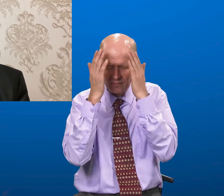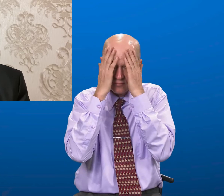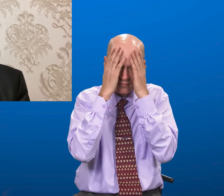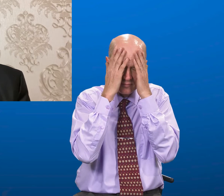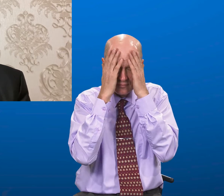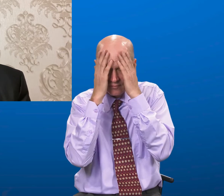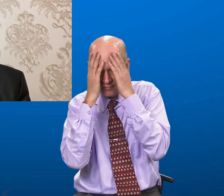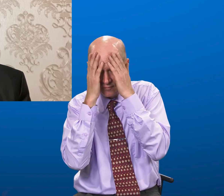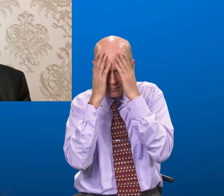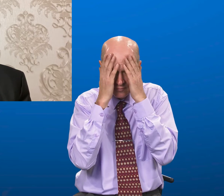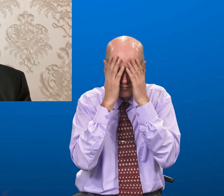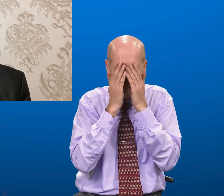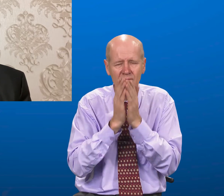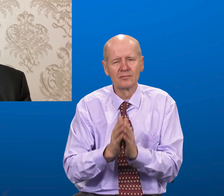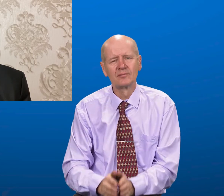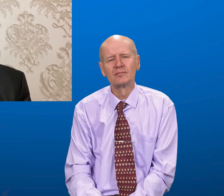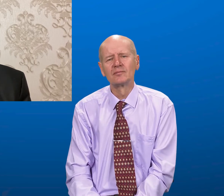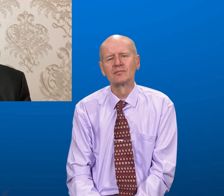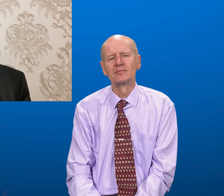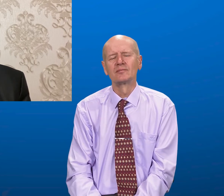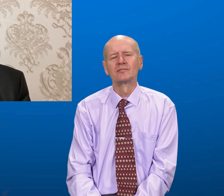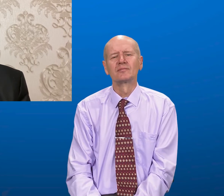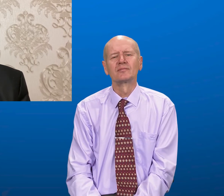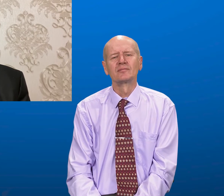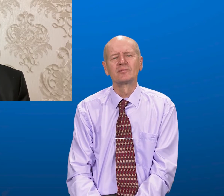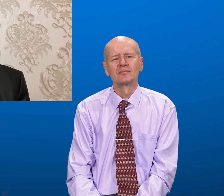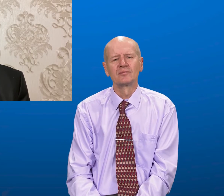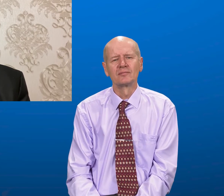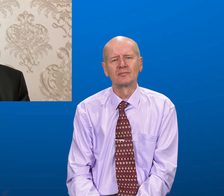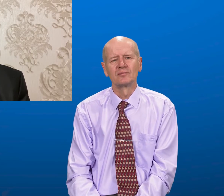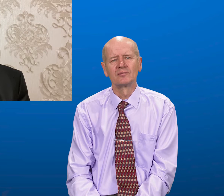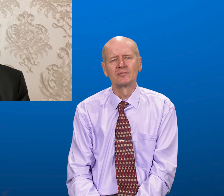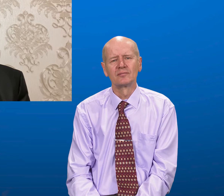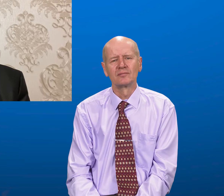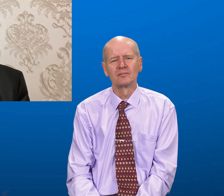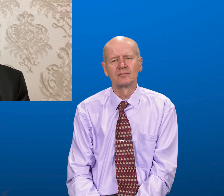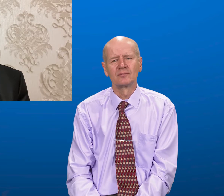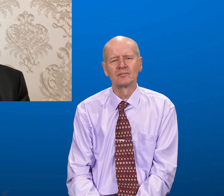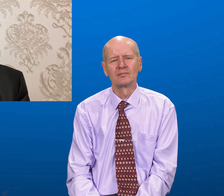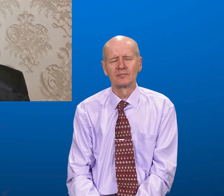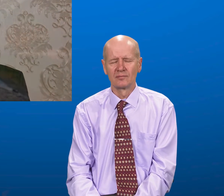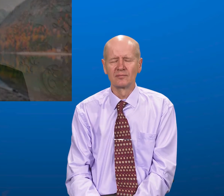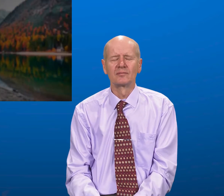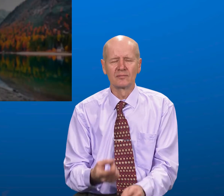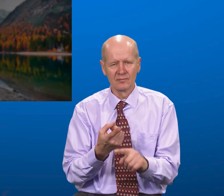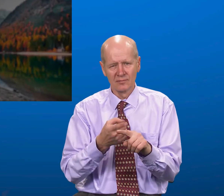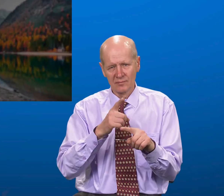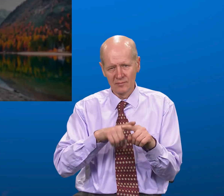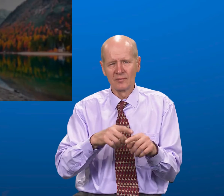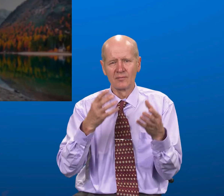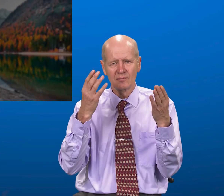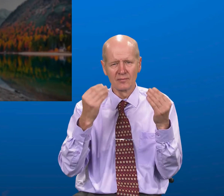Мы читаем в стихе 53 о следующем их решении: